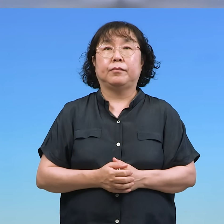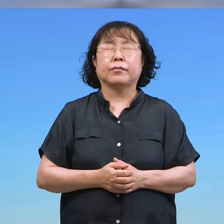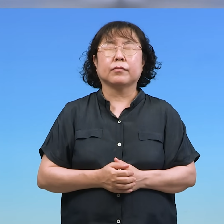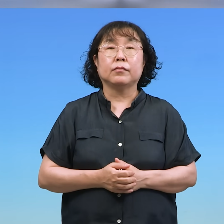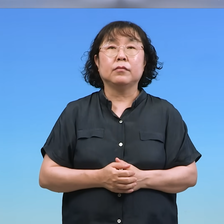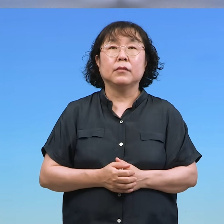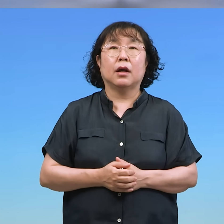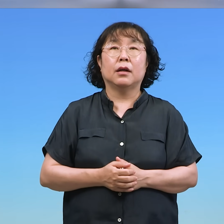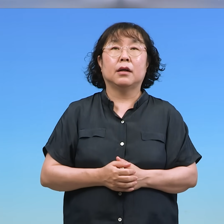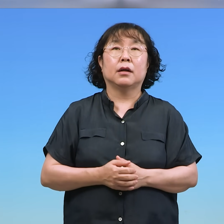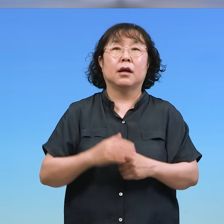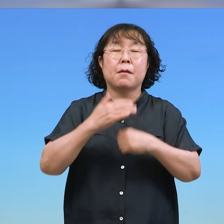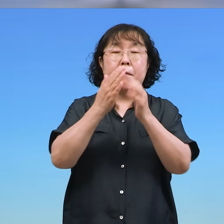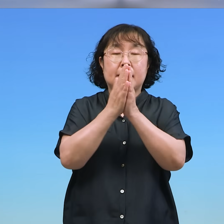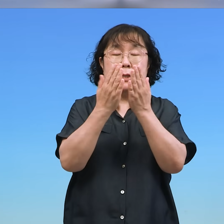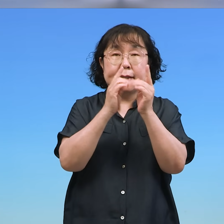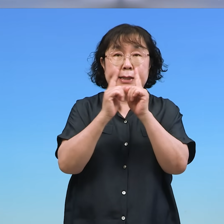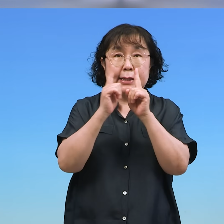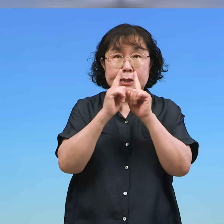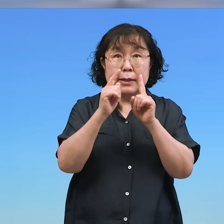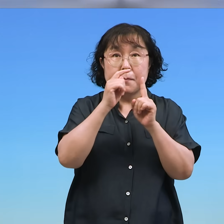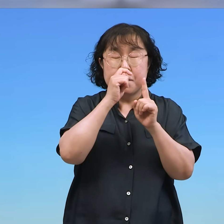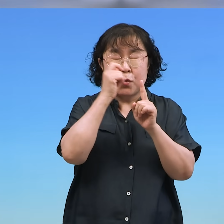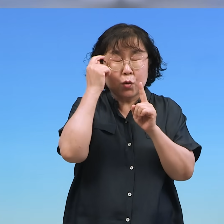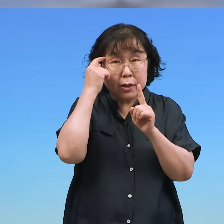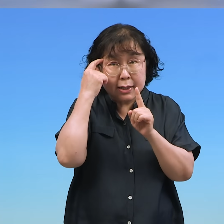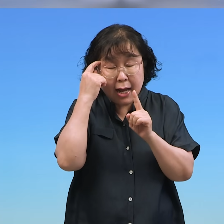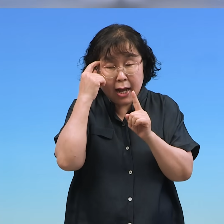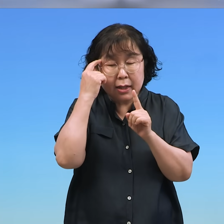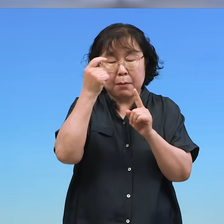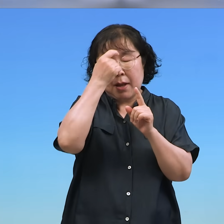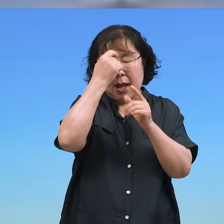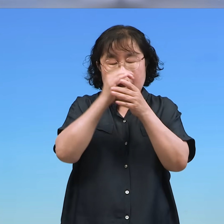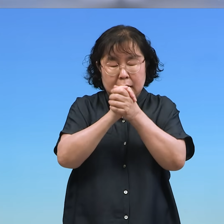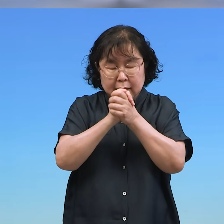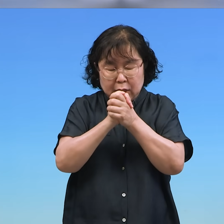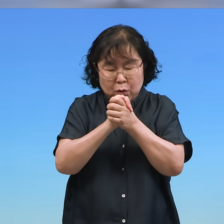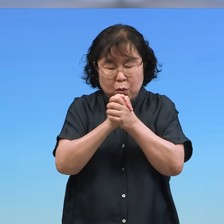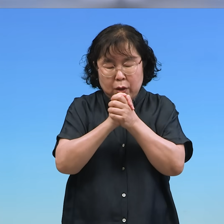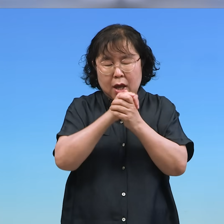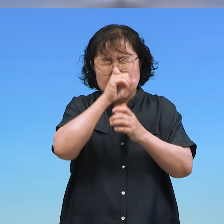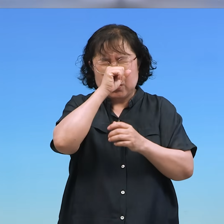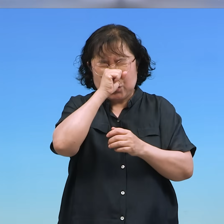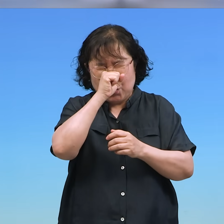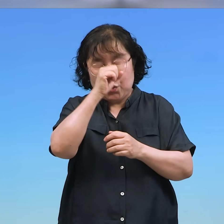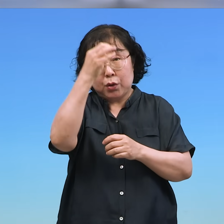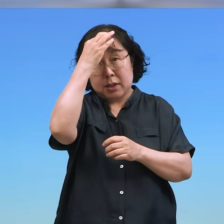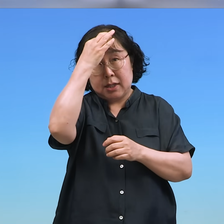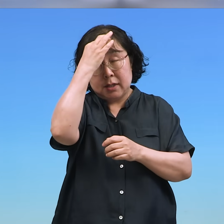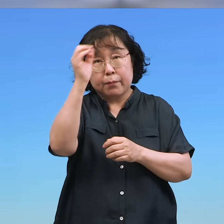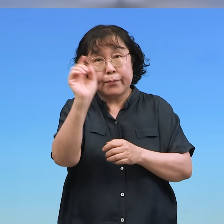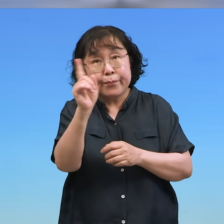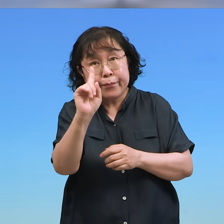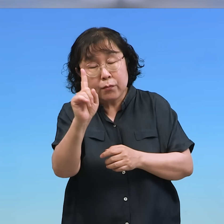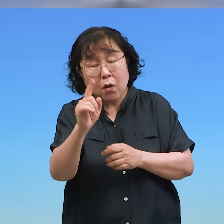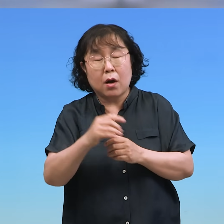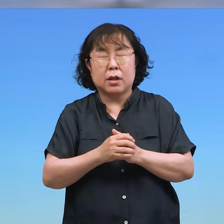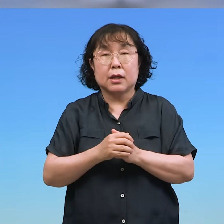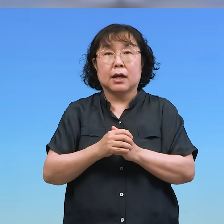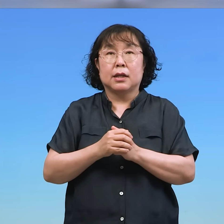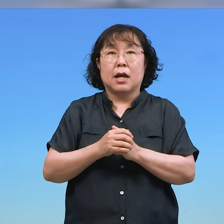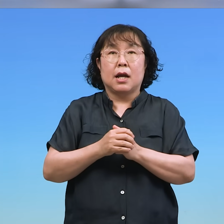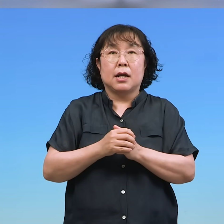참 순기능이 많은데요, 저는 그 중에 진짜 중요한 기능이 있다고 한다면 저는